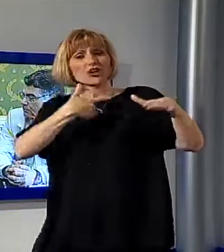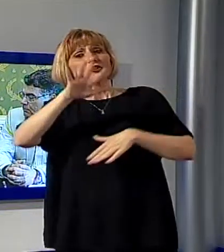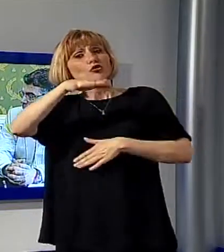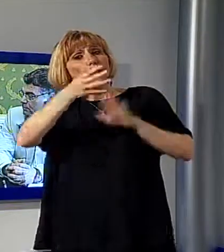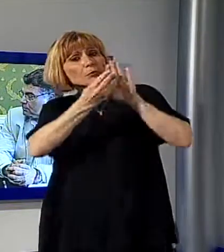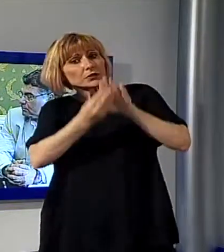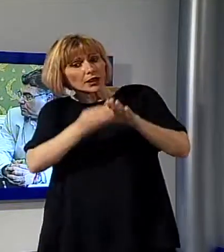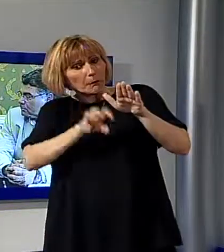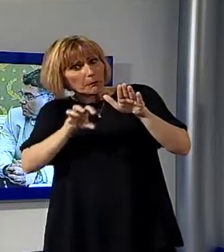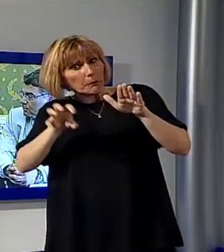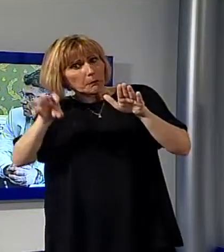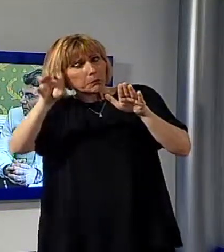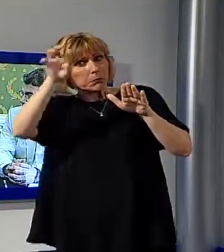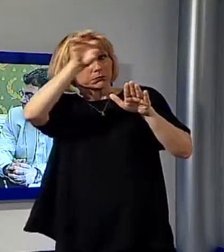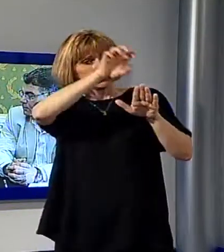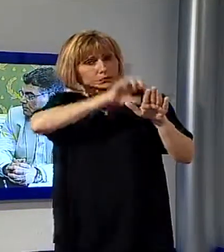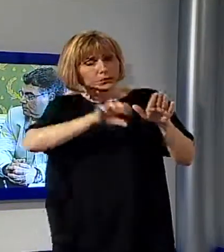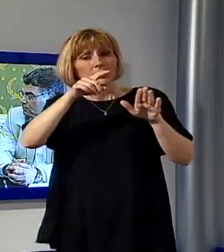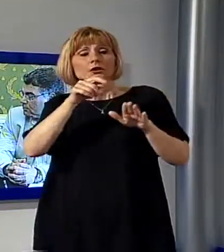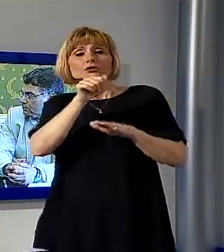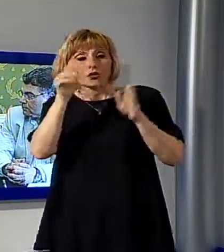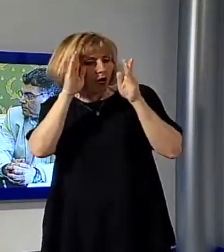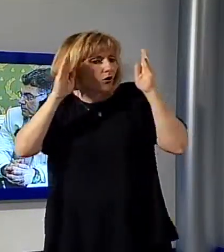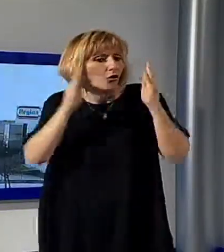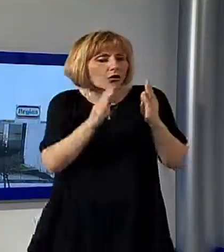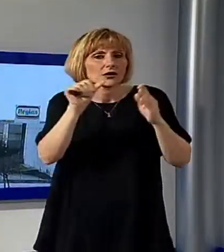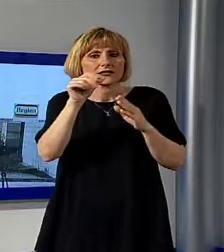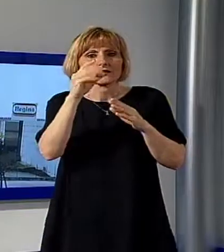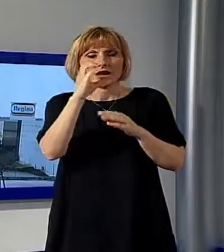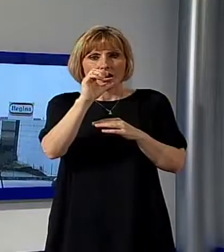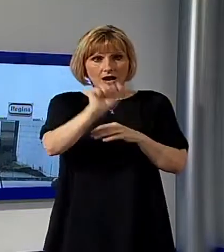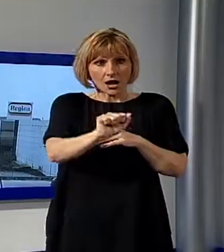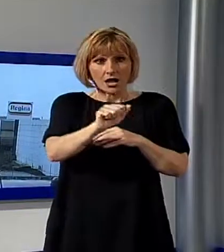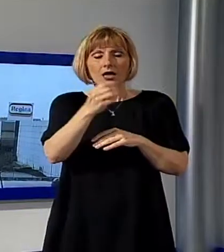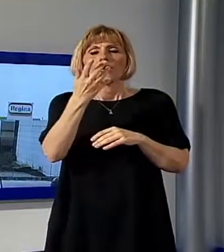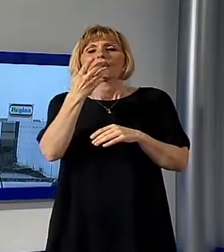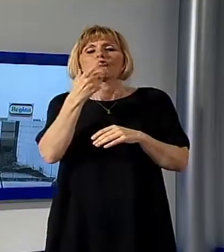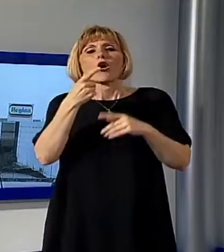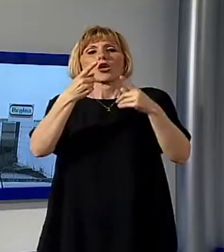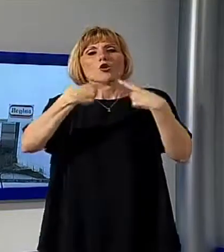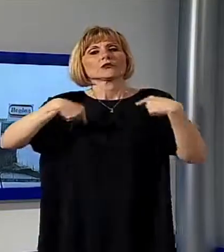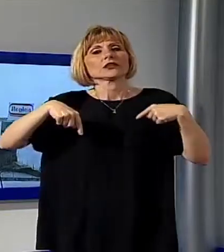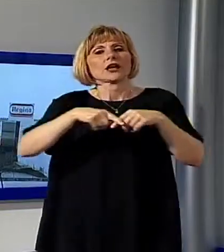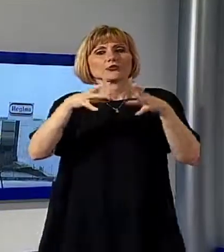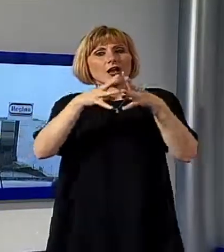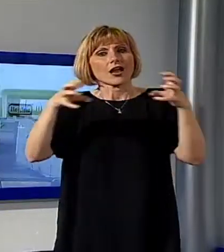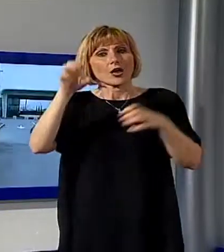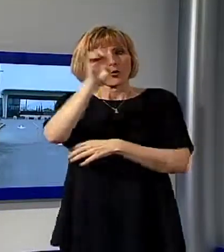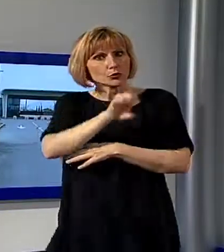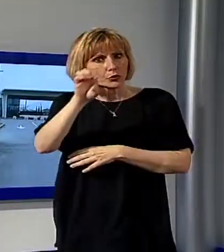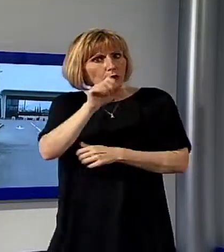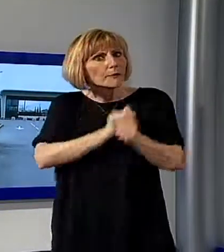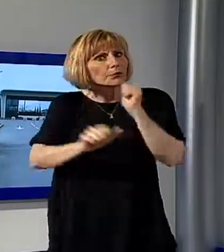5.000 dipendenti, secondo in Europa solo alla SCA, nel costituire il Comitato Aziendale Europeo, come previsto dalle